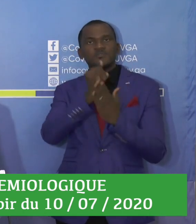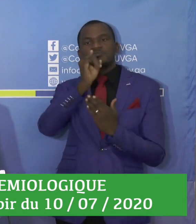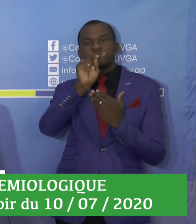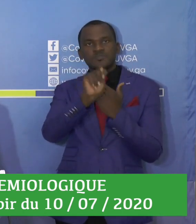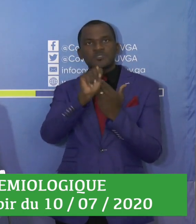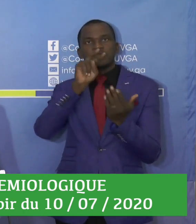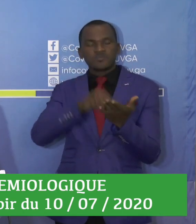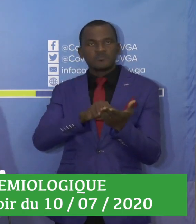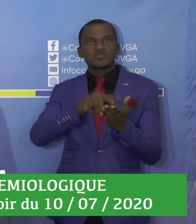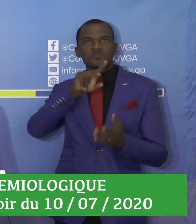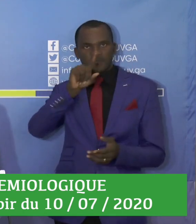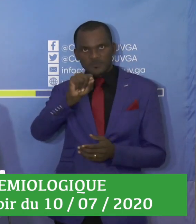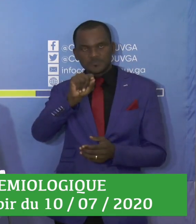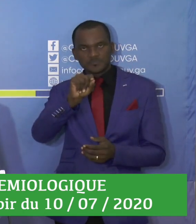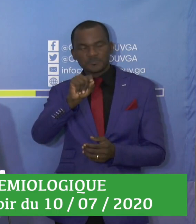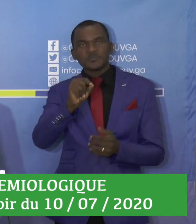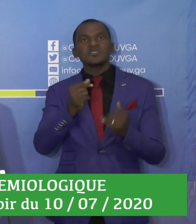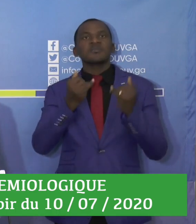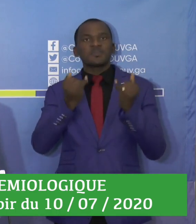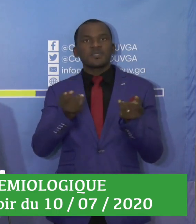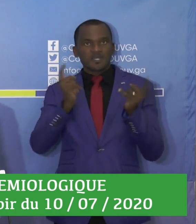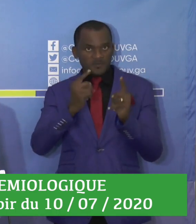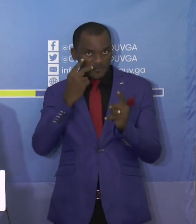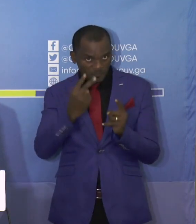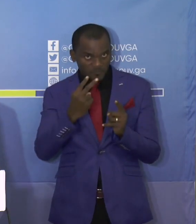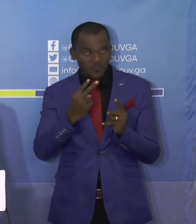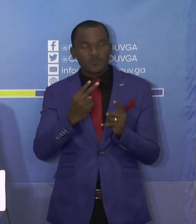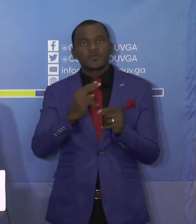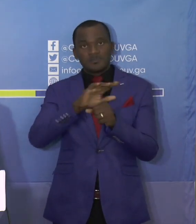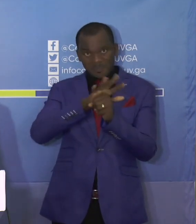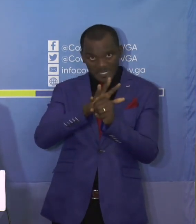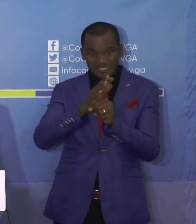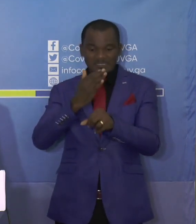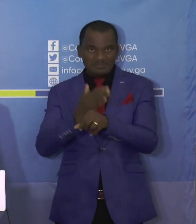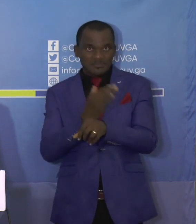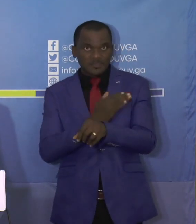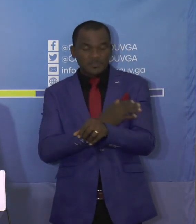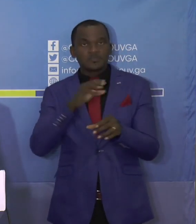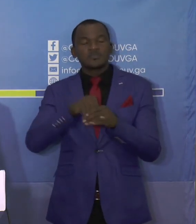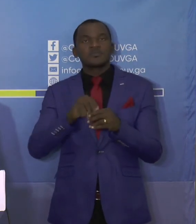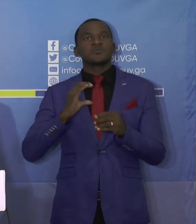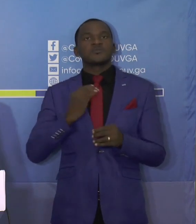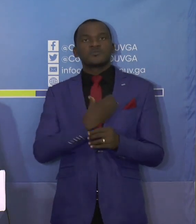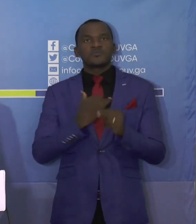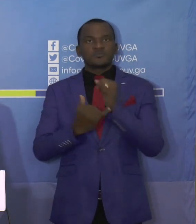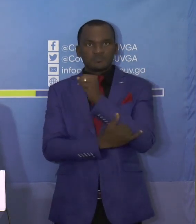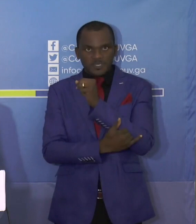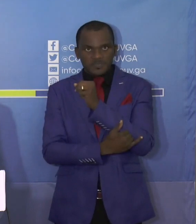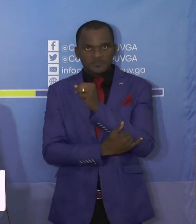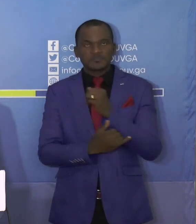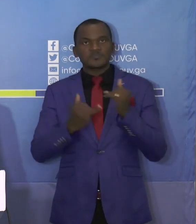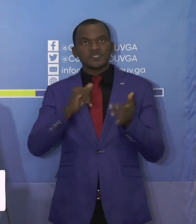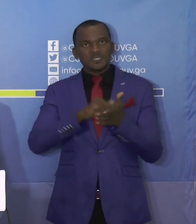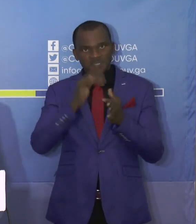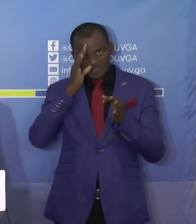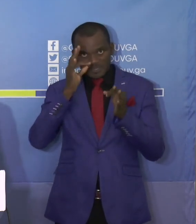2020. En fonction de l'évolution de la situation épidémiologique de la Covid-19 dans notre pays, la dite